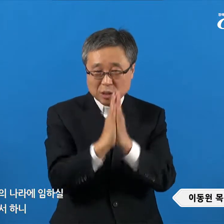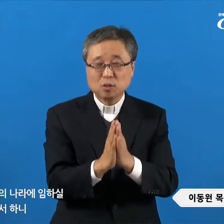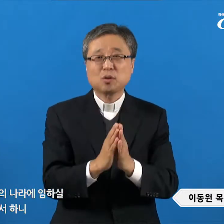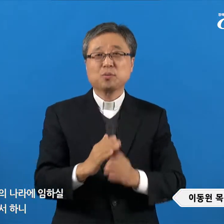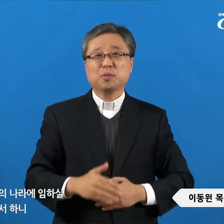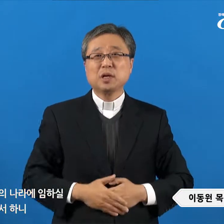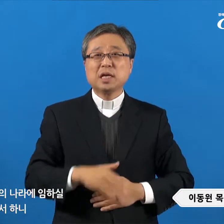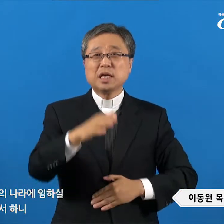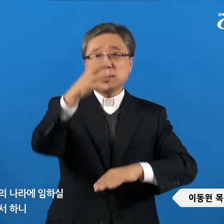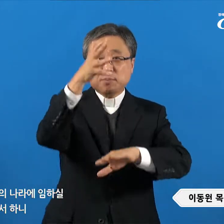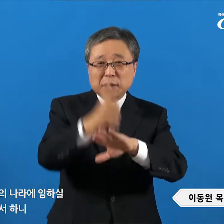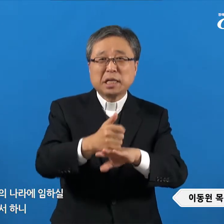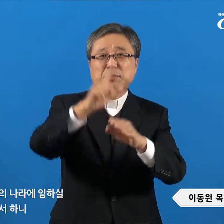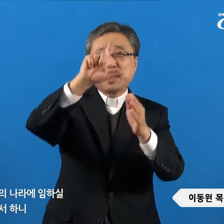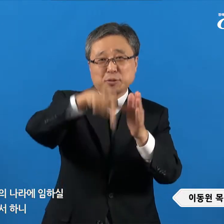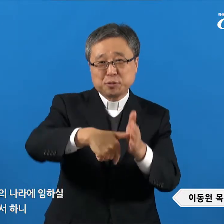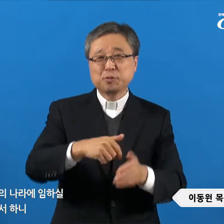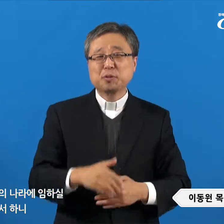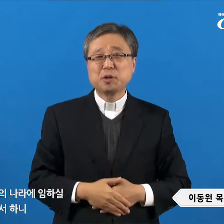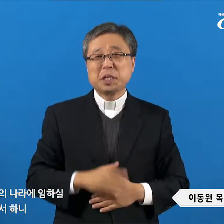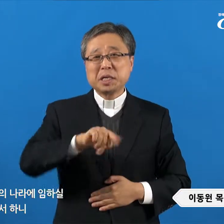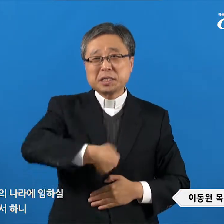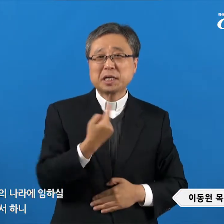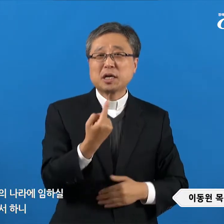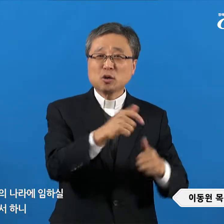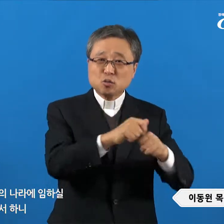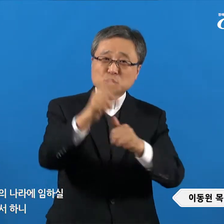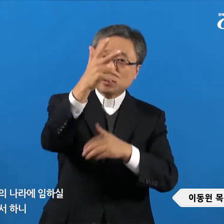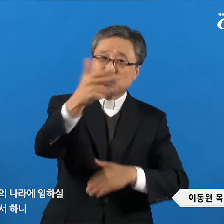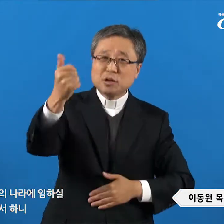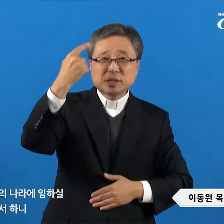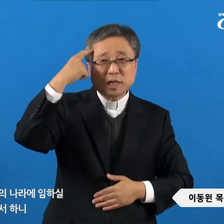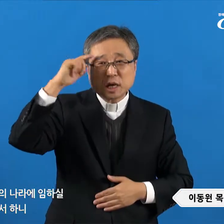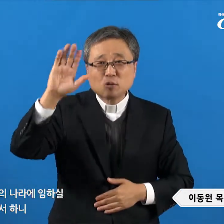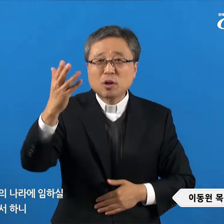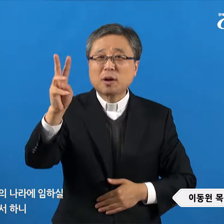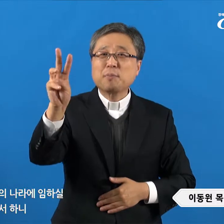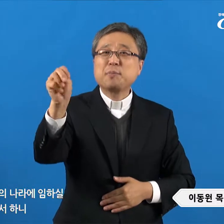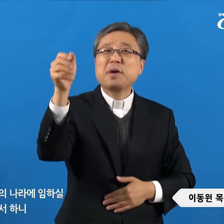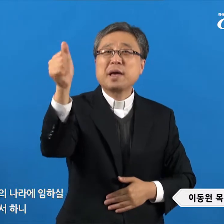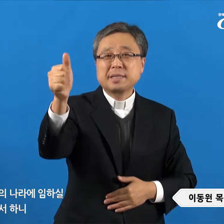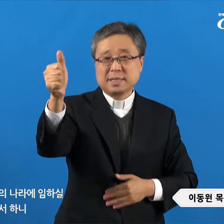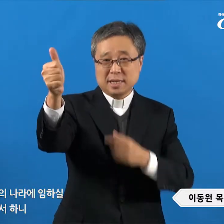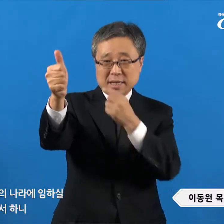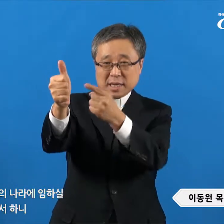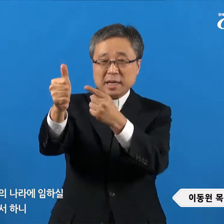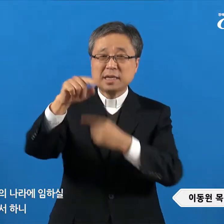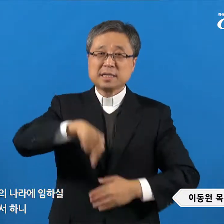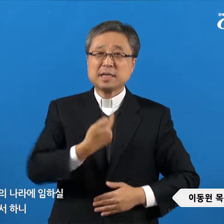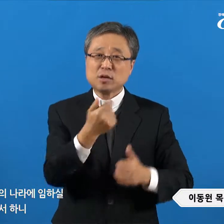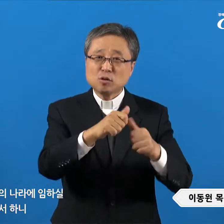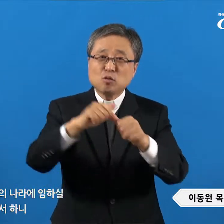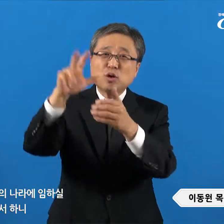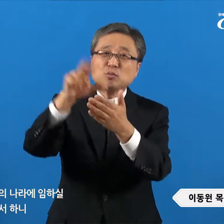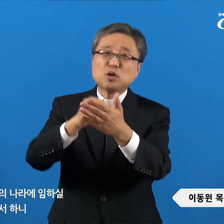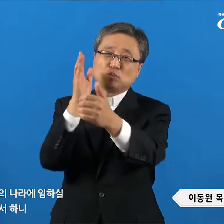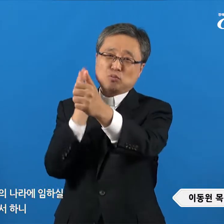그는 이 마지막 순간에 자기의 구세주라고 생각되는 메시아에게 자기의 구원의 문제를 부탁하고 있는